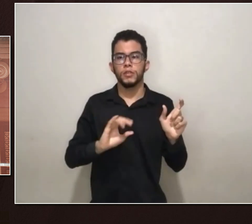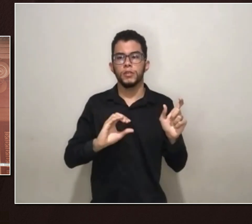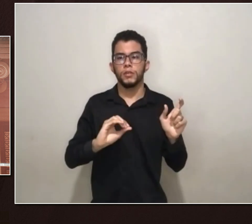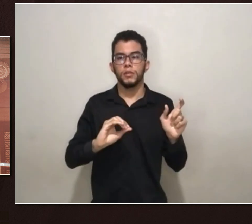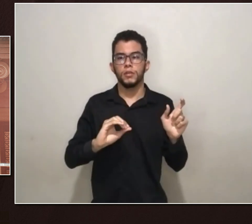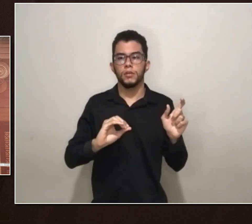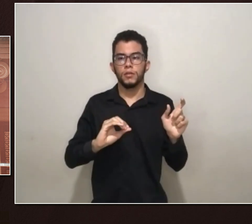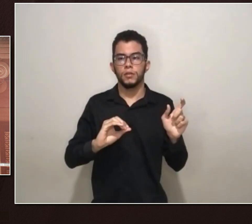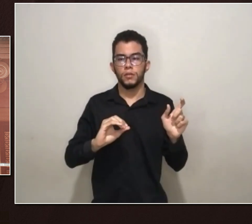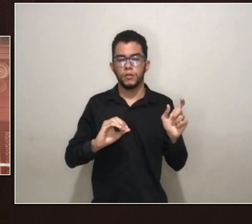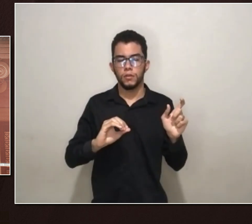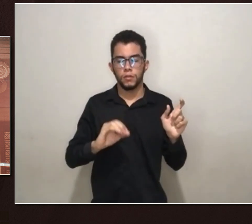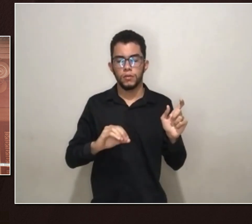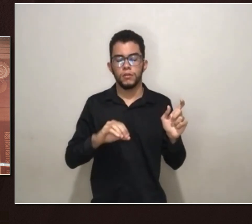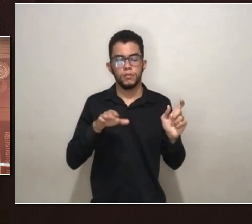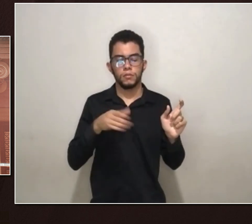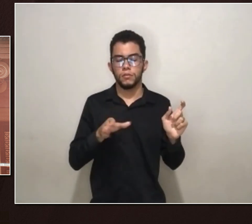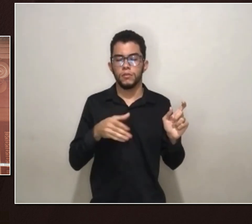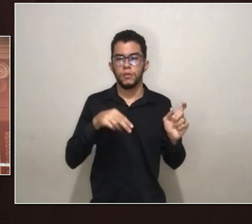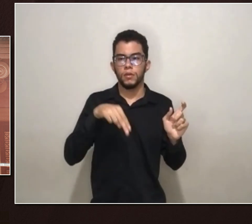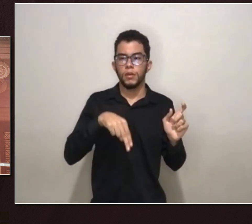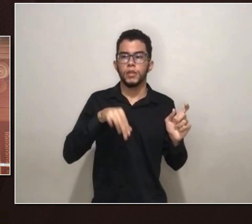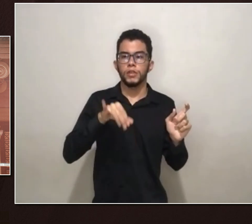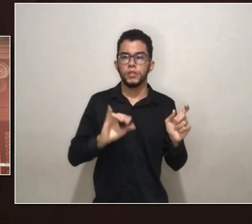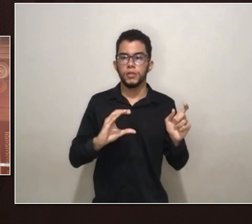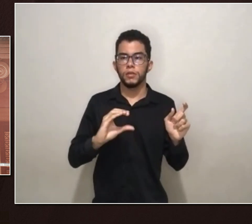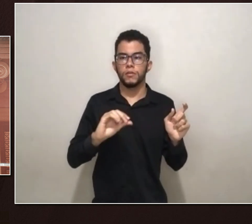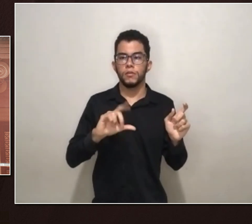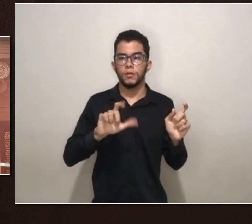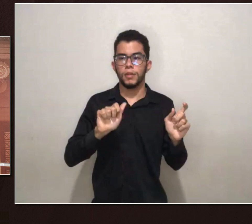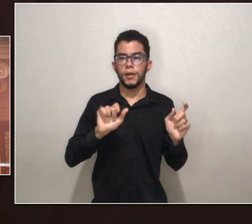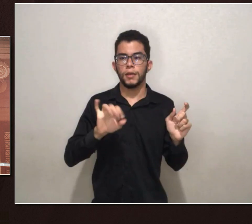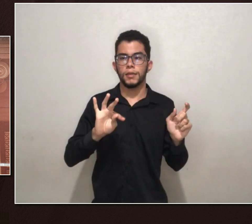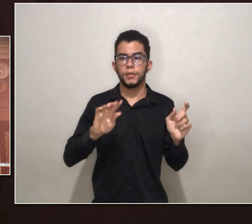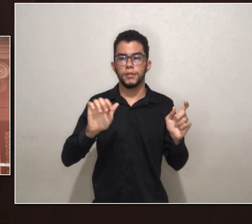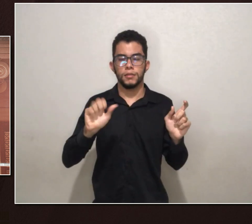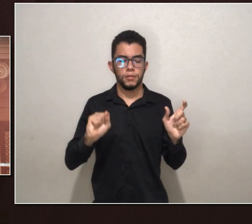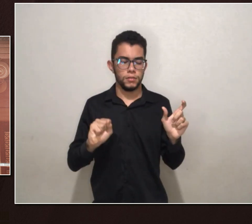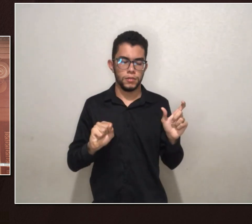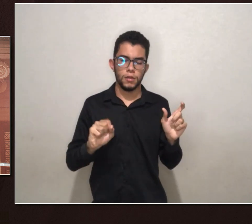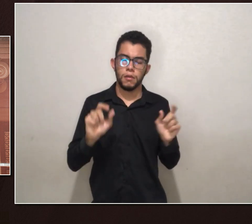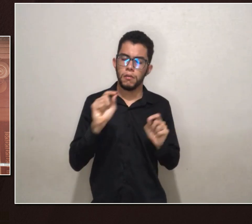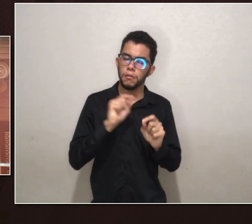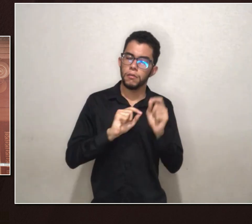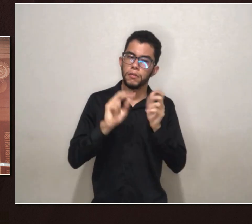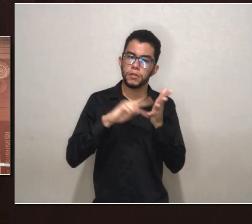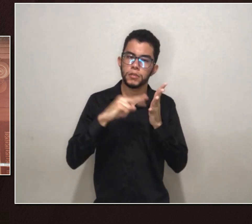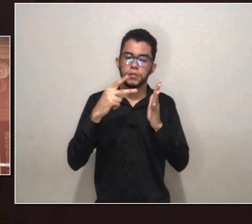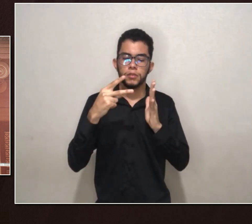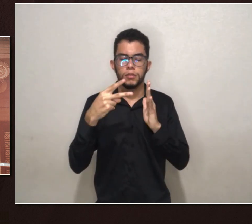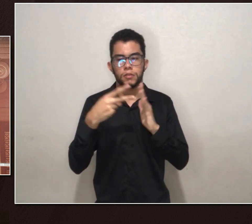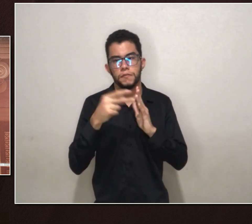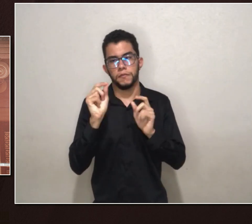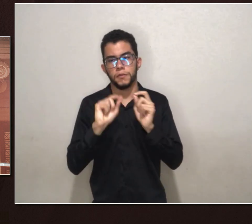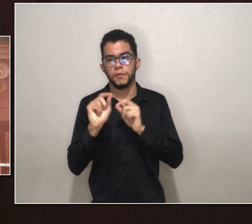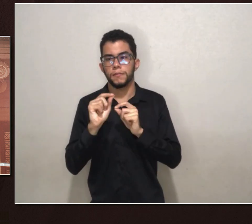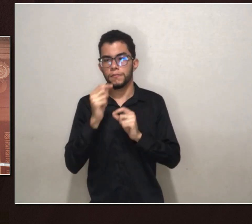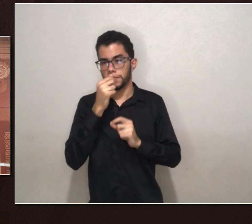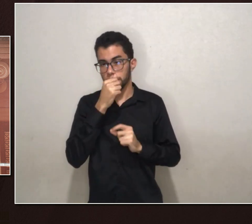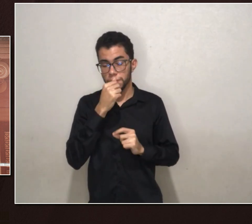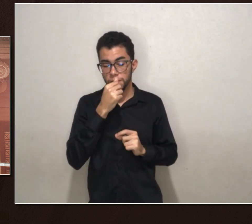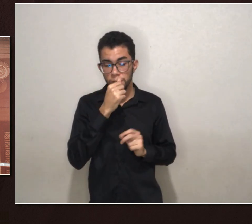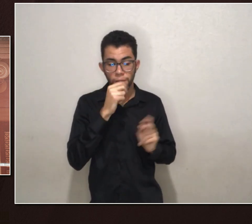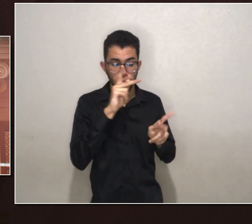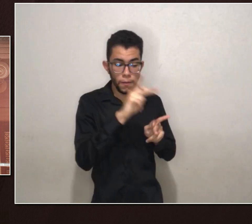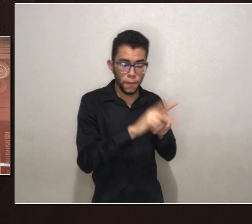significa conquistar ou vencer. Laítas vem de laico, vem de povo comum, povo leigo,